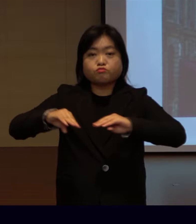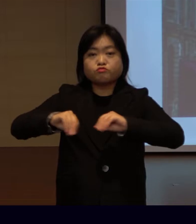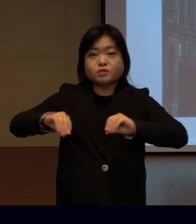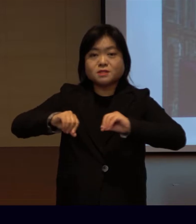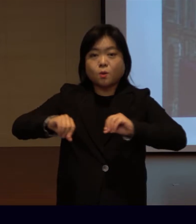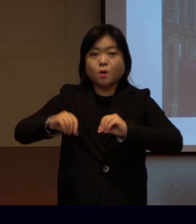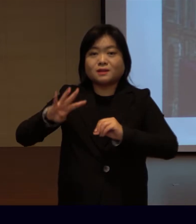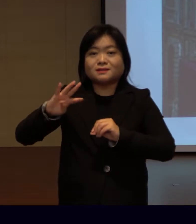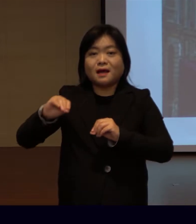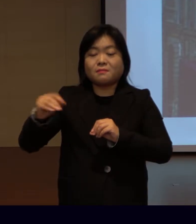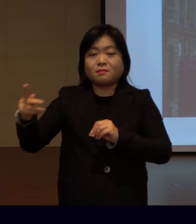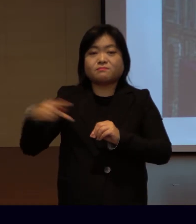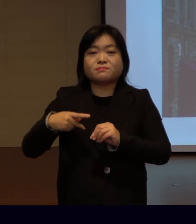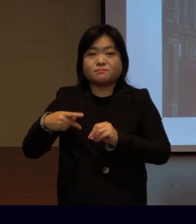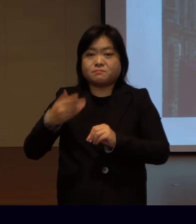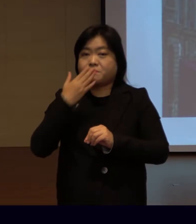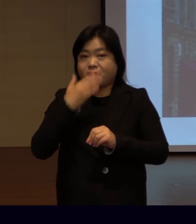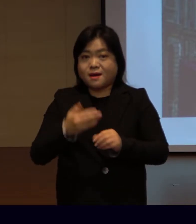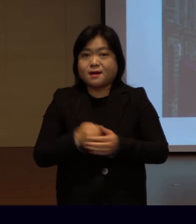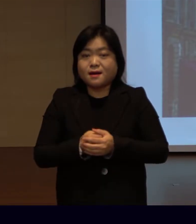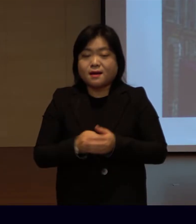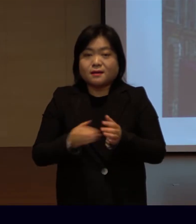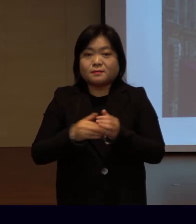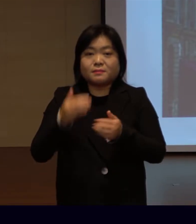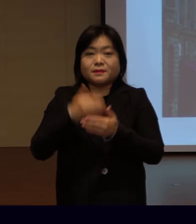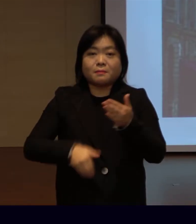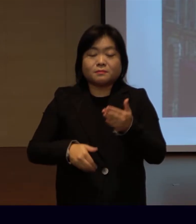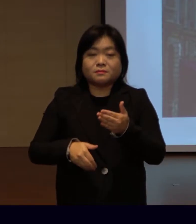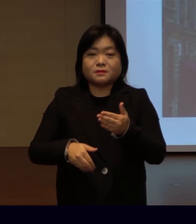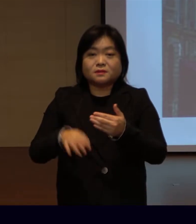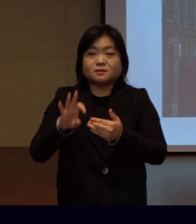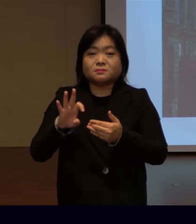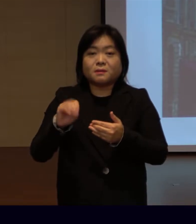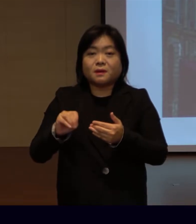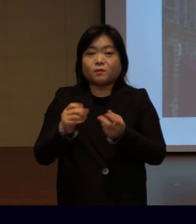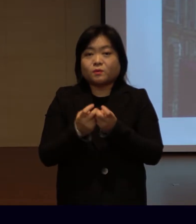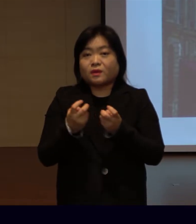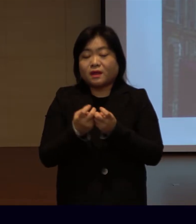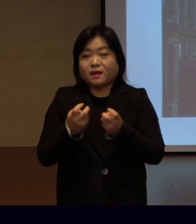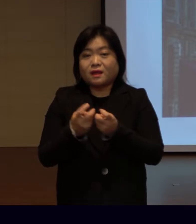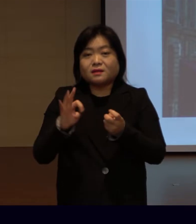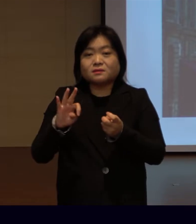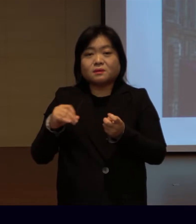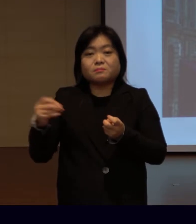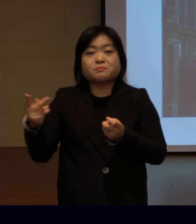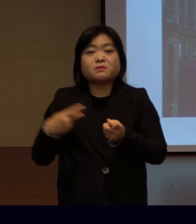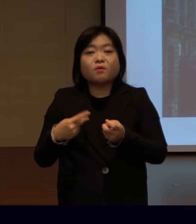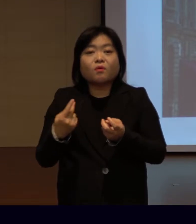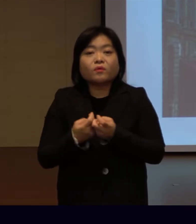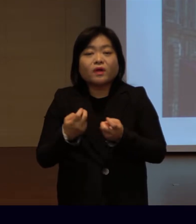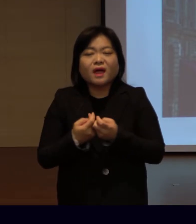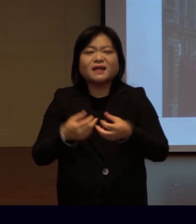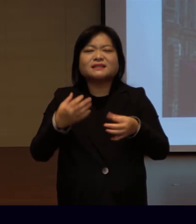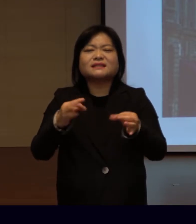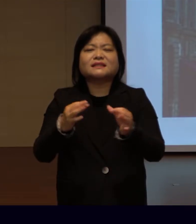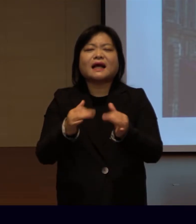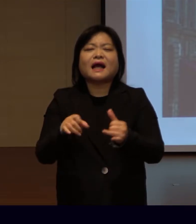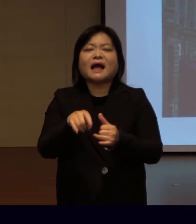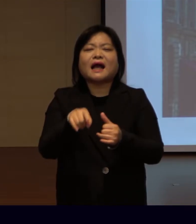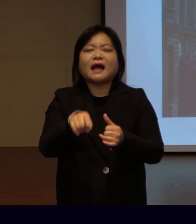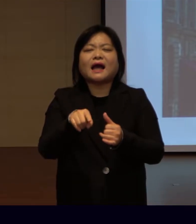4만 프랑을 빌릴 수 있었습니다. 남는 건 14만 프랑이에요. 14만 프랑 어떻게 빌렸나?